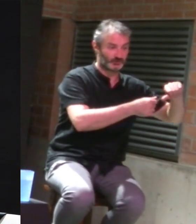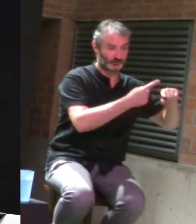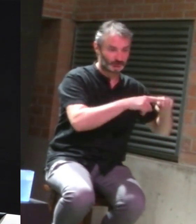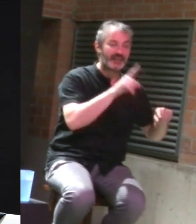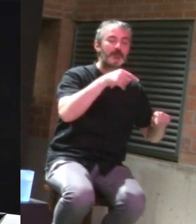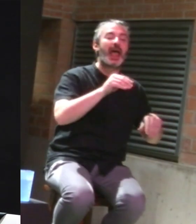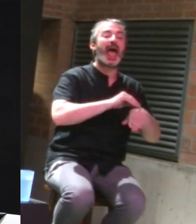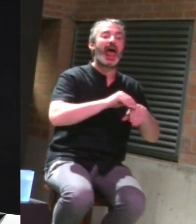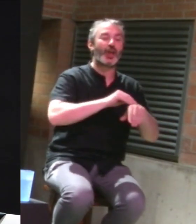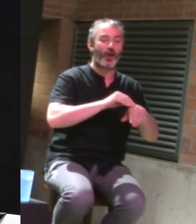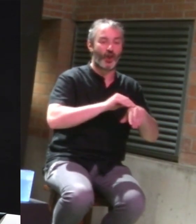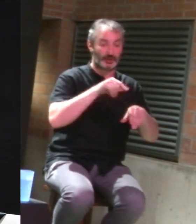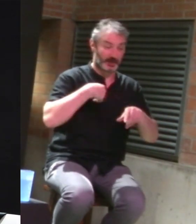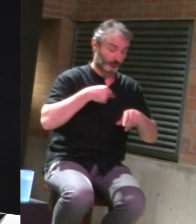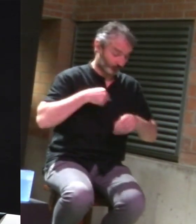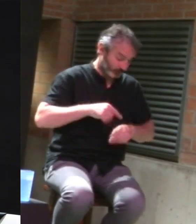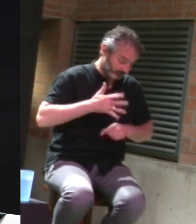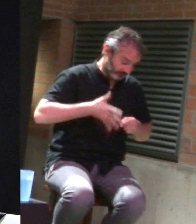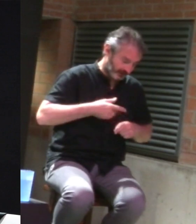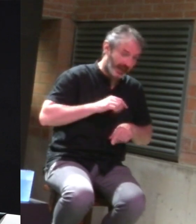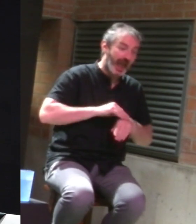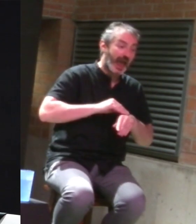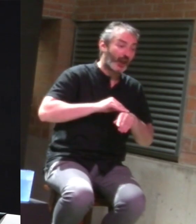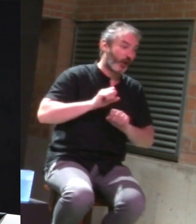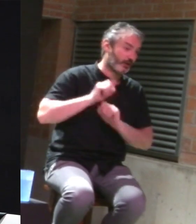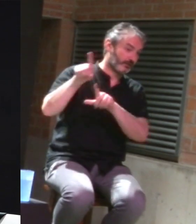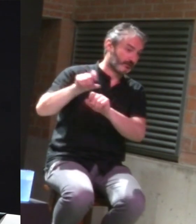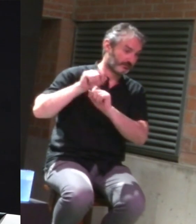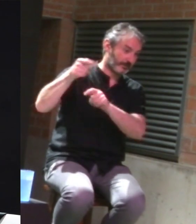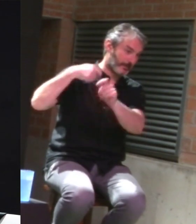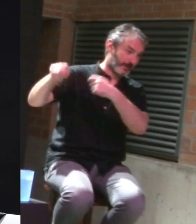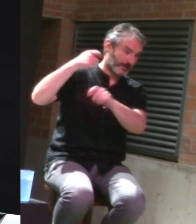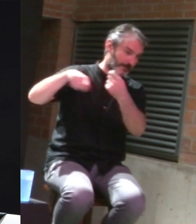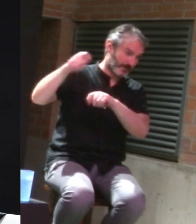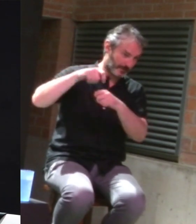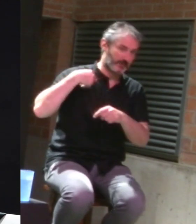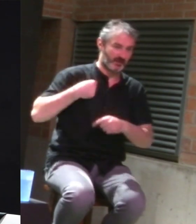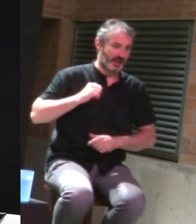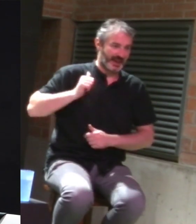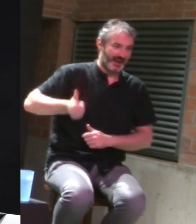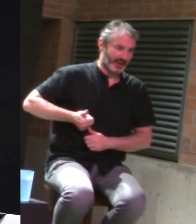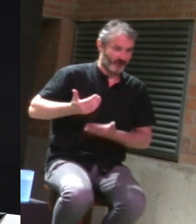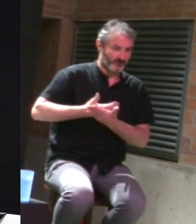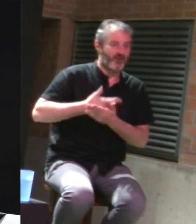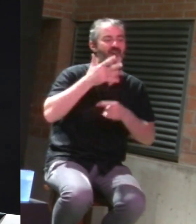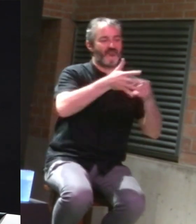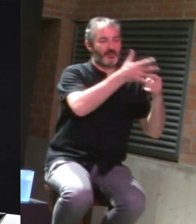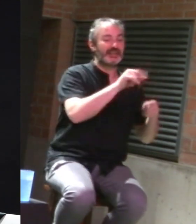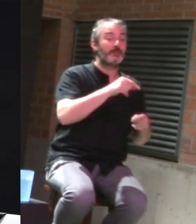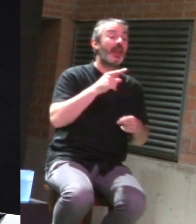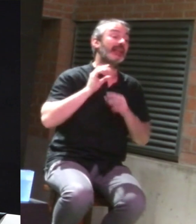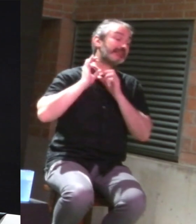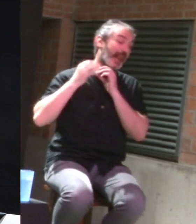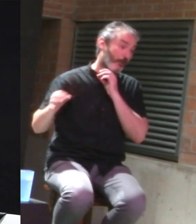dir licors, que exportàvem a Amèrica amb el comerç triangular, que va explicar molt bé el Josep Maria Fradera, també amb el comerç de